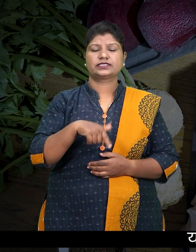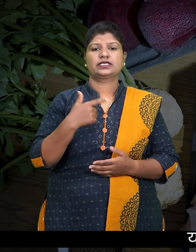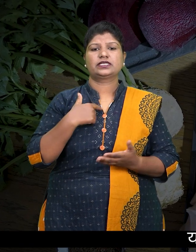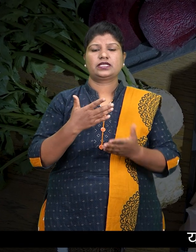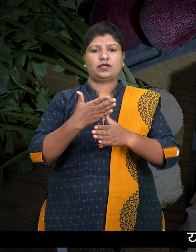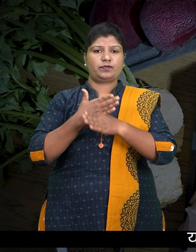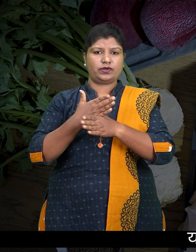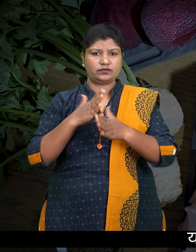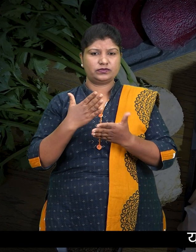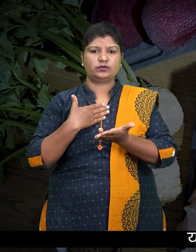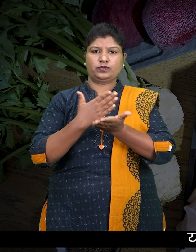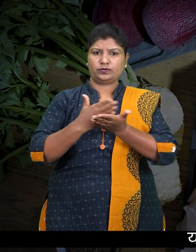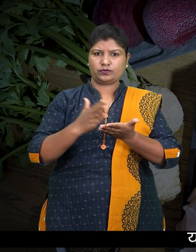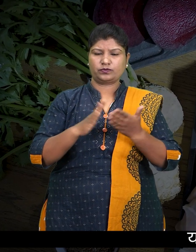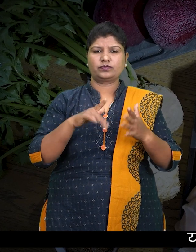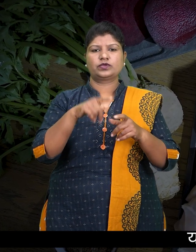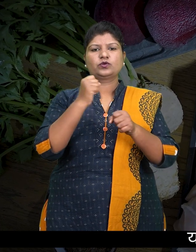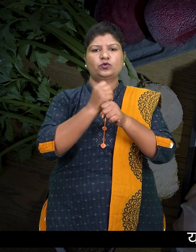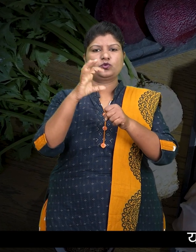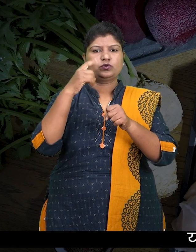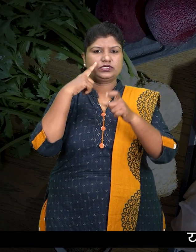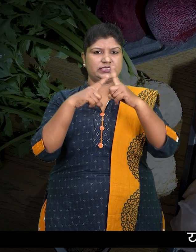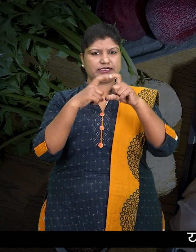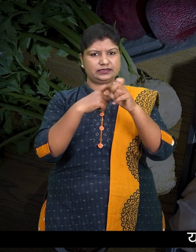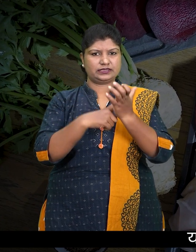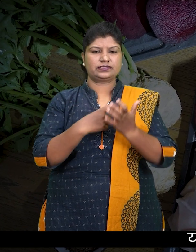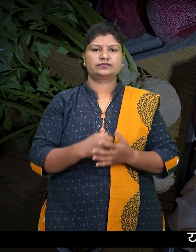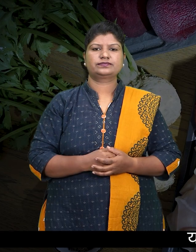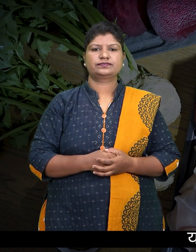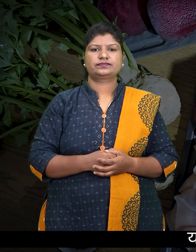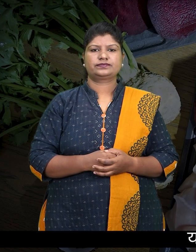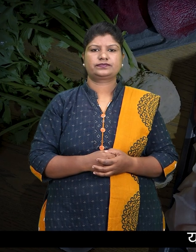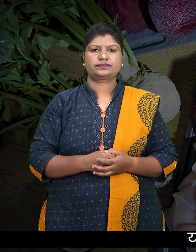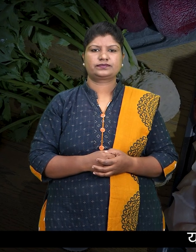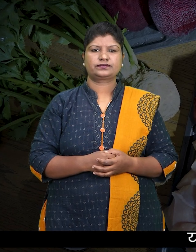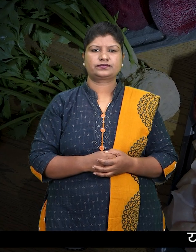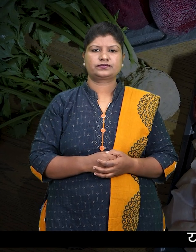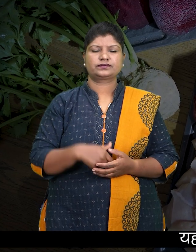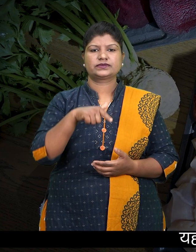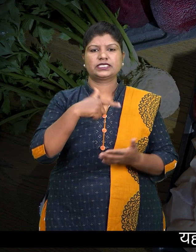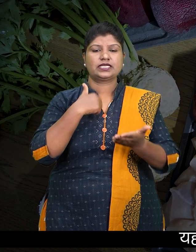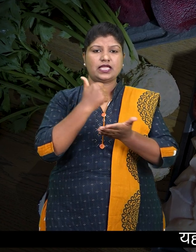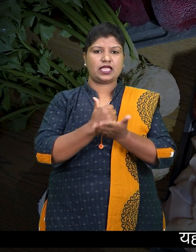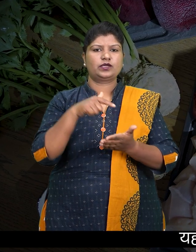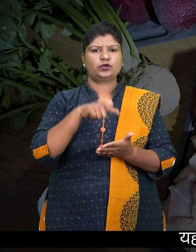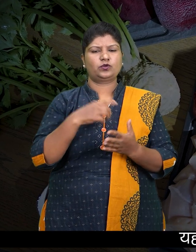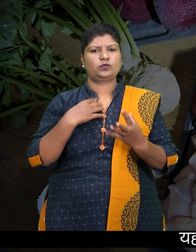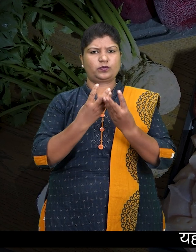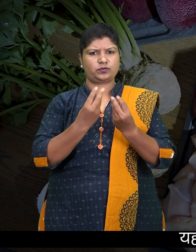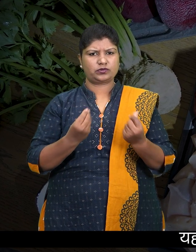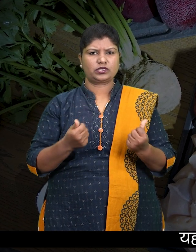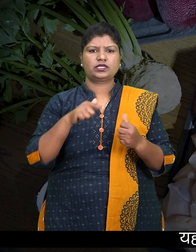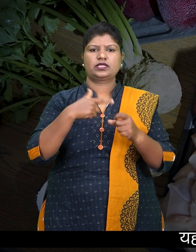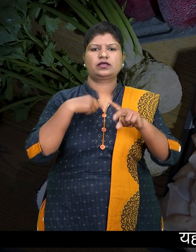ये घंटियां गाइटर को रोकता है। यह वसा